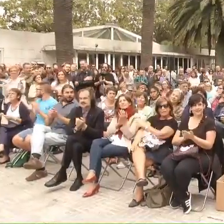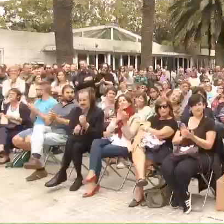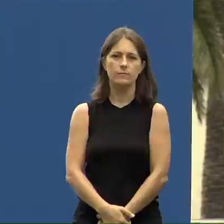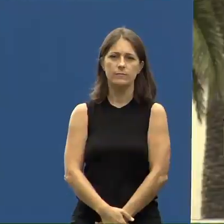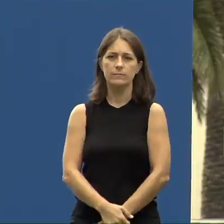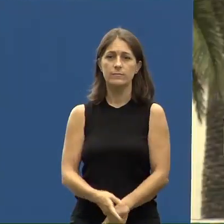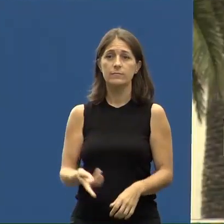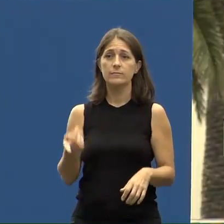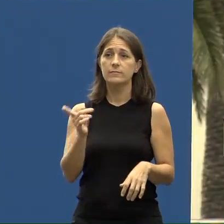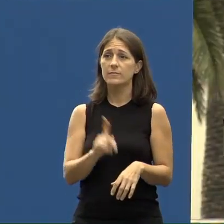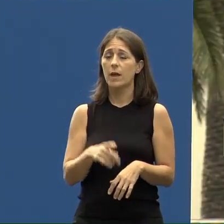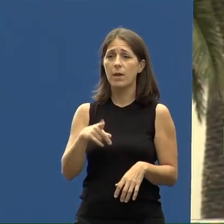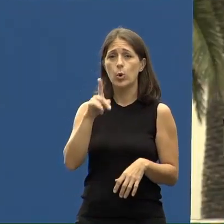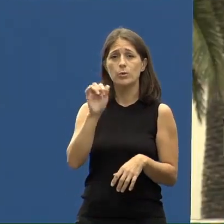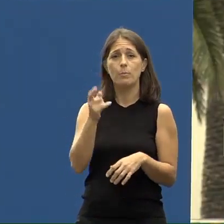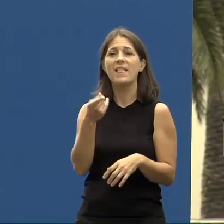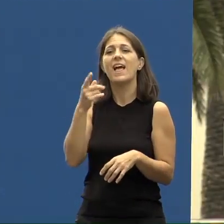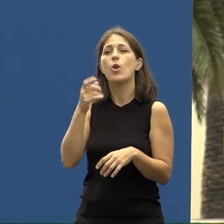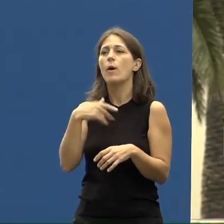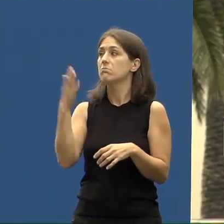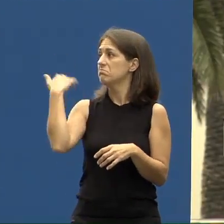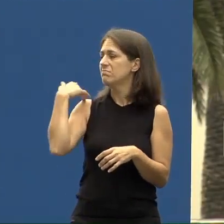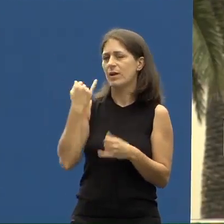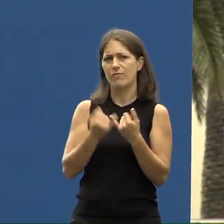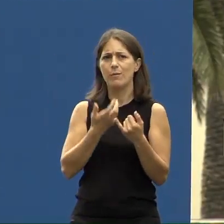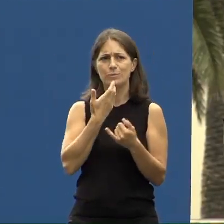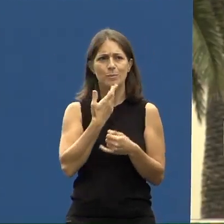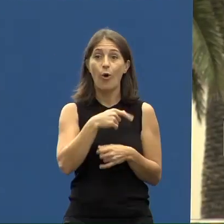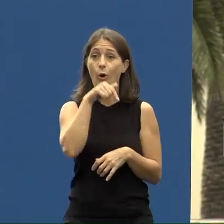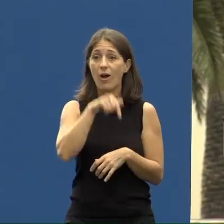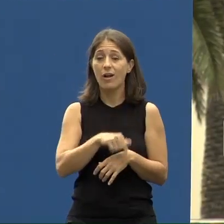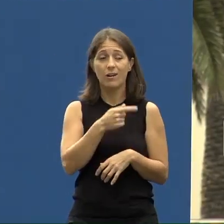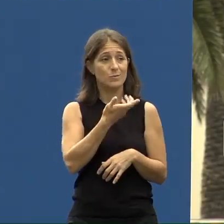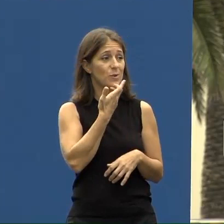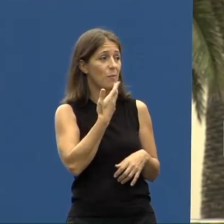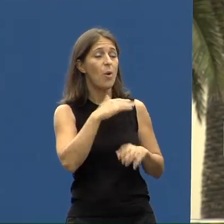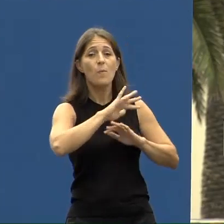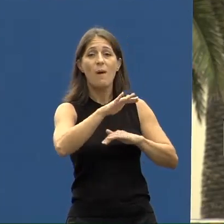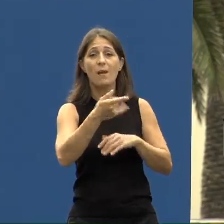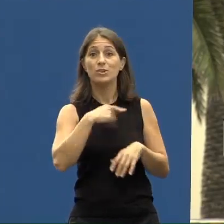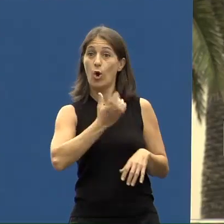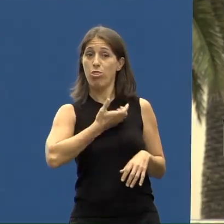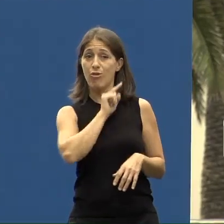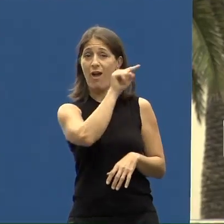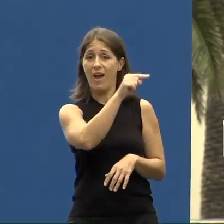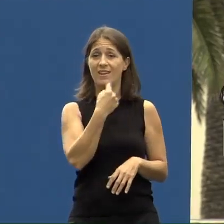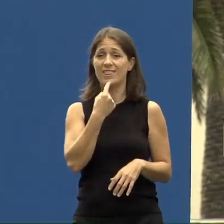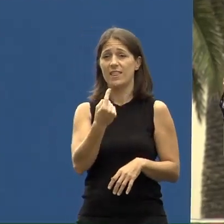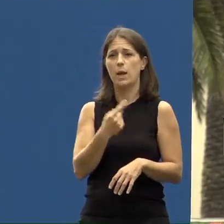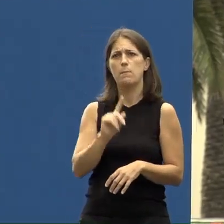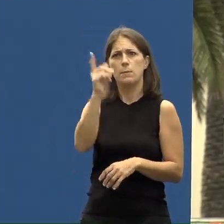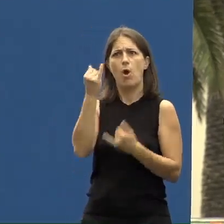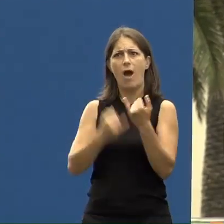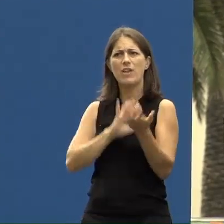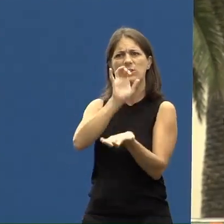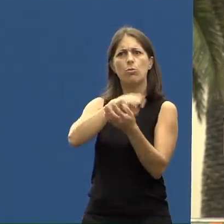Por iso foi tamén o Lois Peñanovo sentado no lugar onde se sentan hoxe as compañeras e os compañeros da Marea Atlántica, o primeiro que empregou o galego